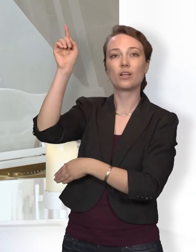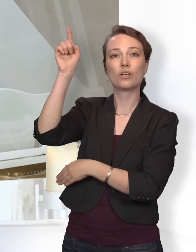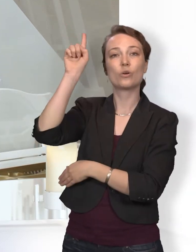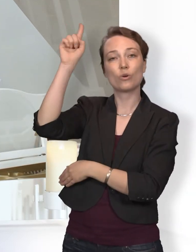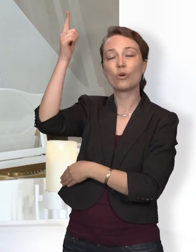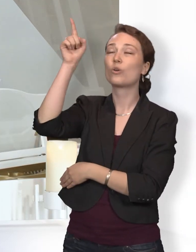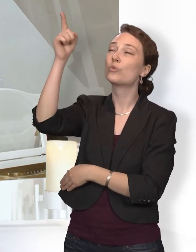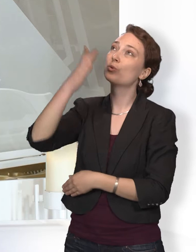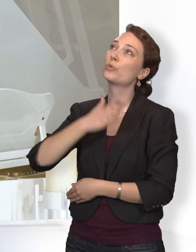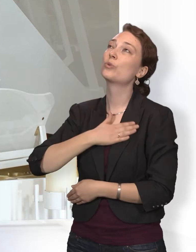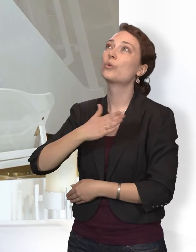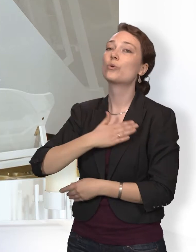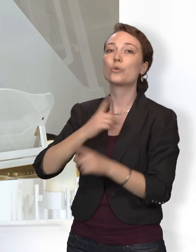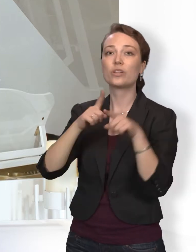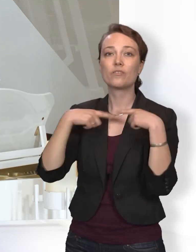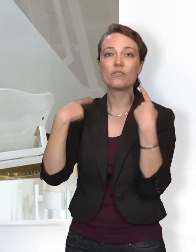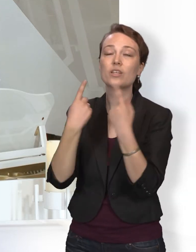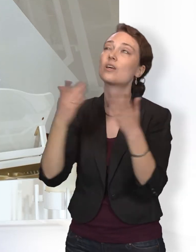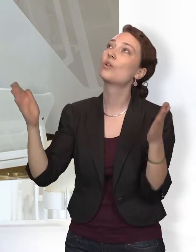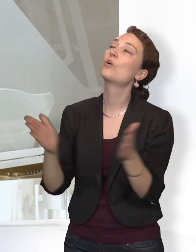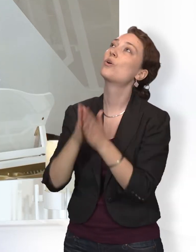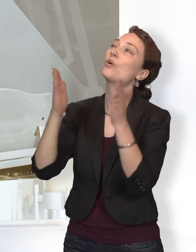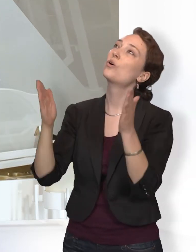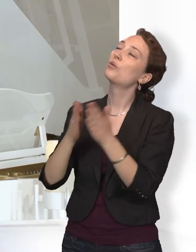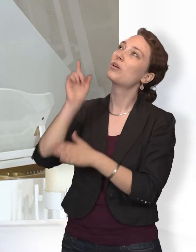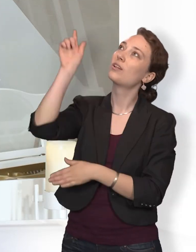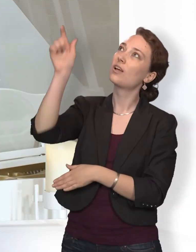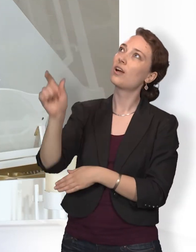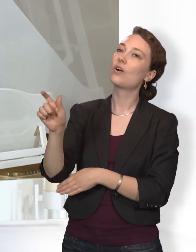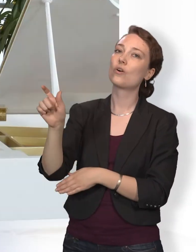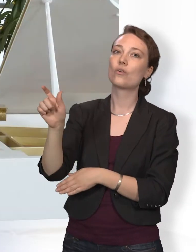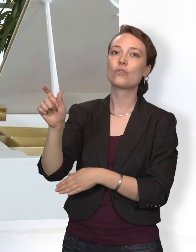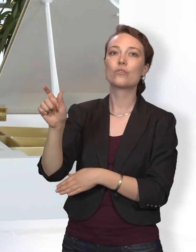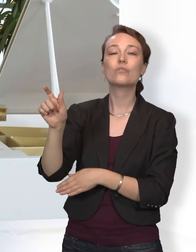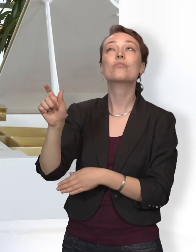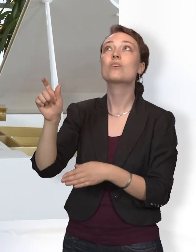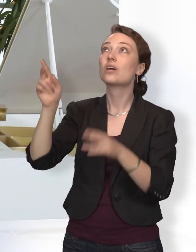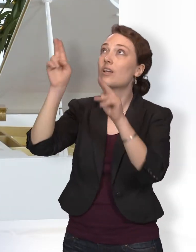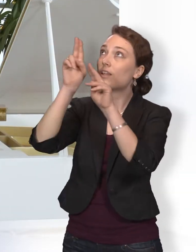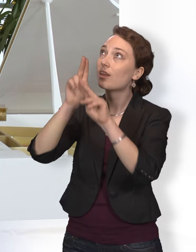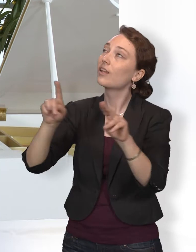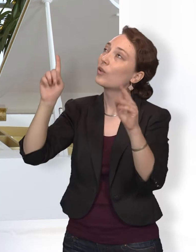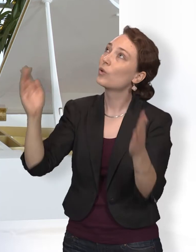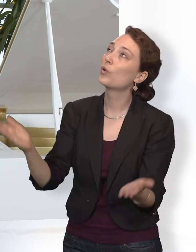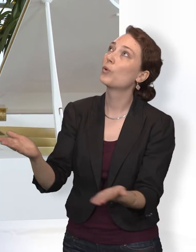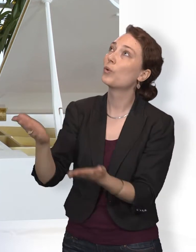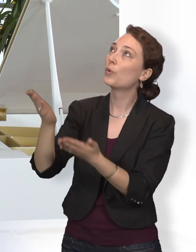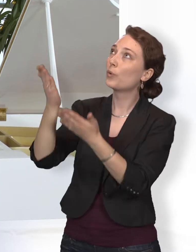excelsis, guter Gott, dich loben wir. Gloria in